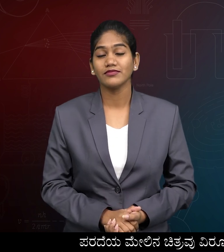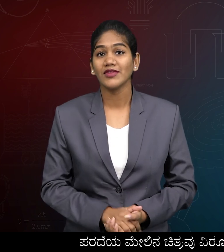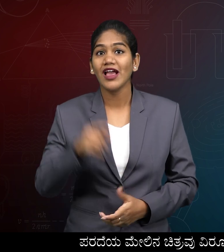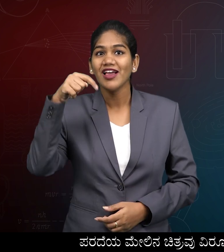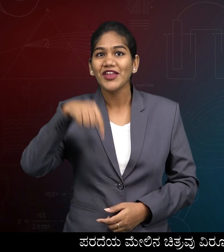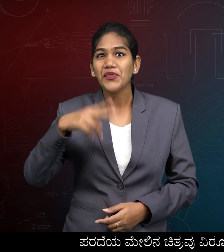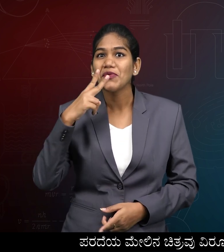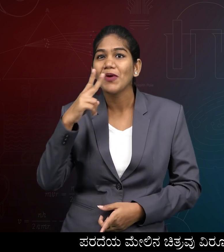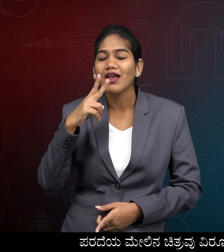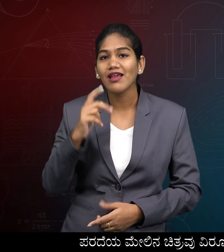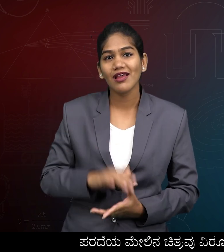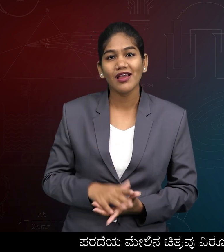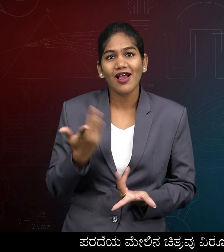ಪರದೆಯ ಮೇಲಿನ ಚಿತ್ರವು